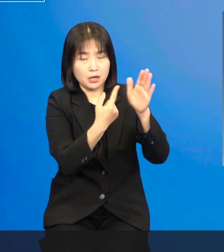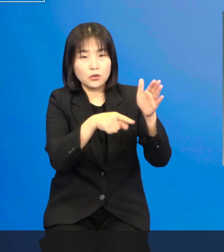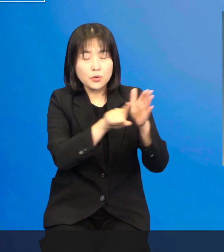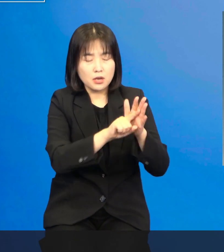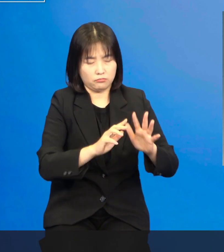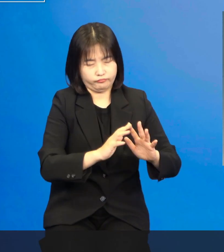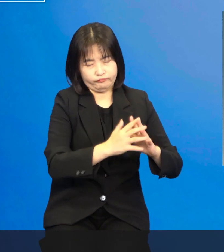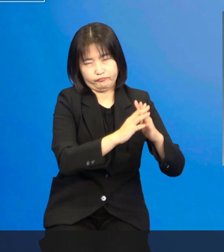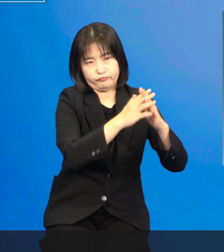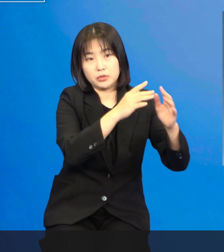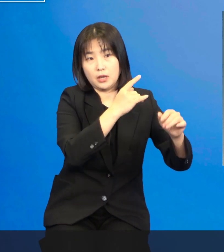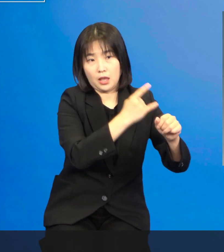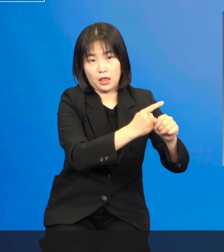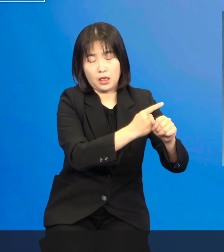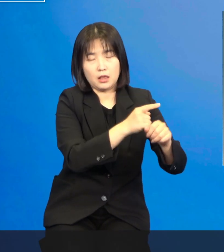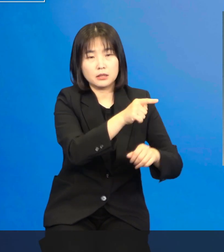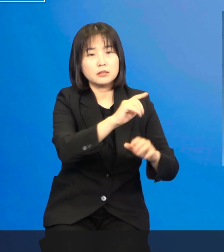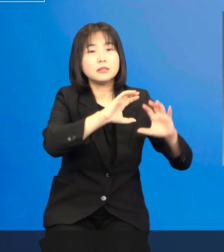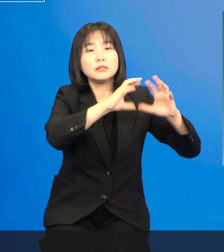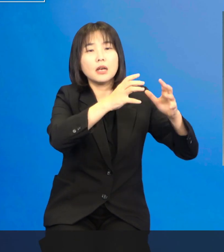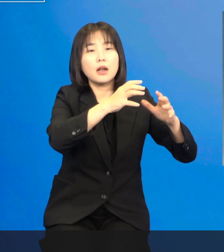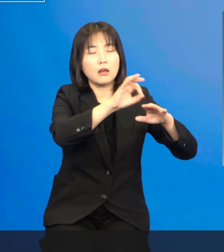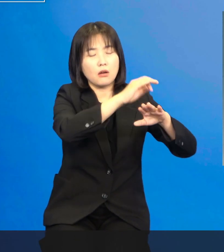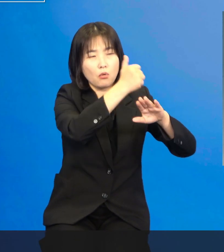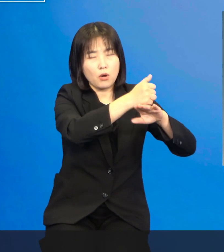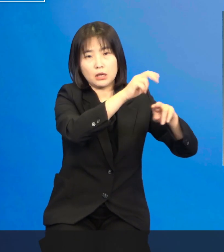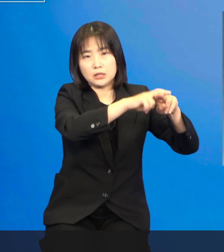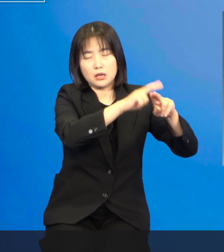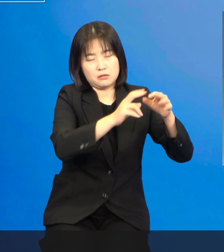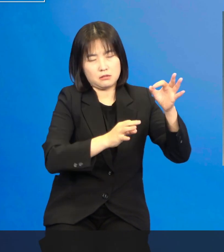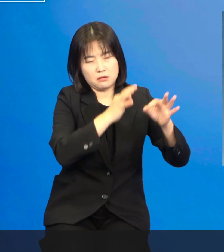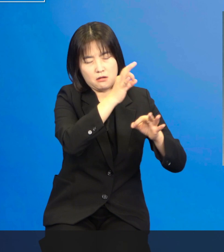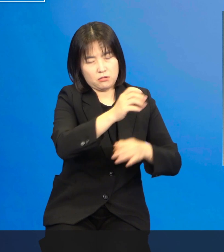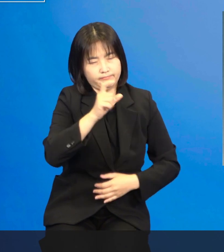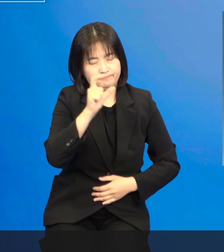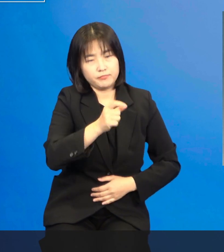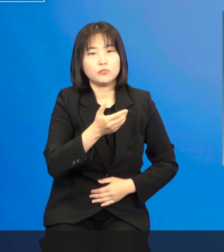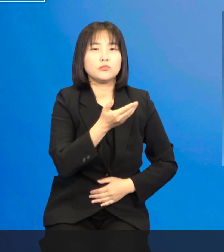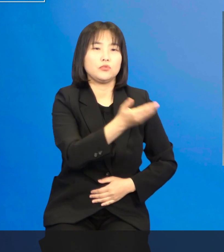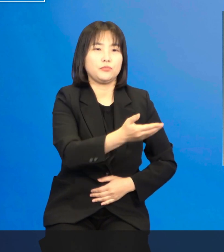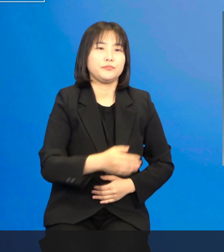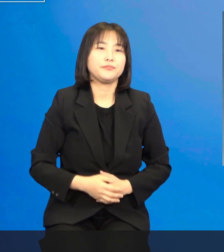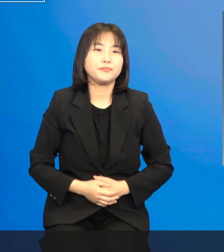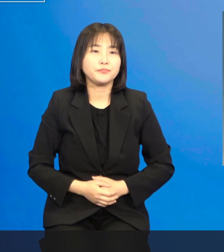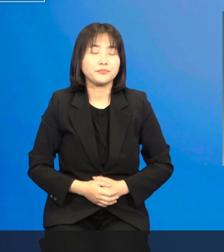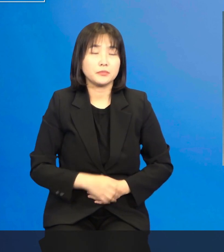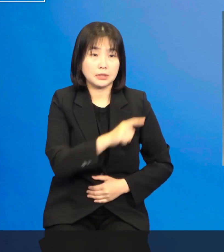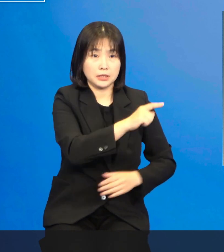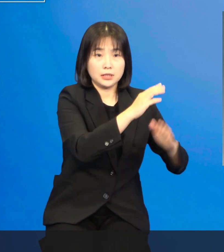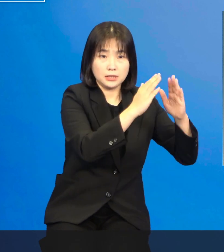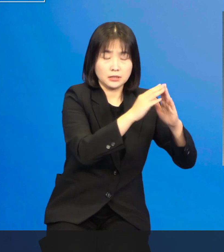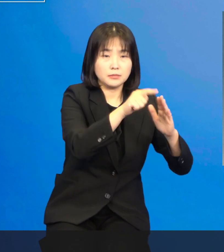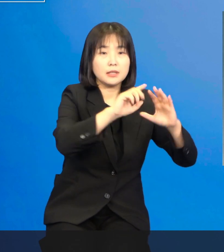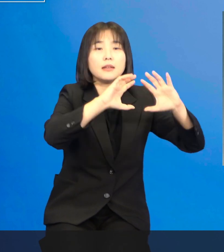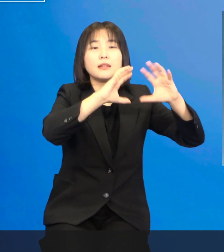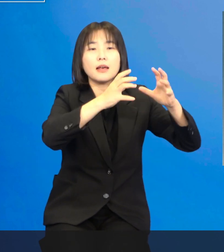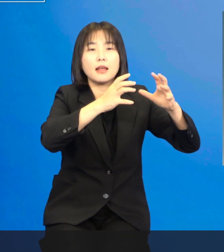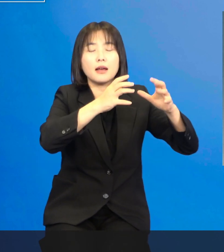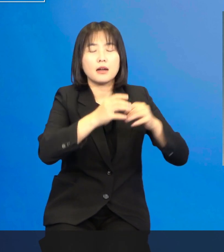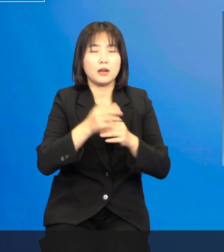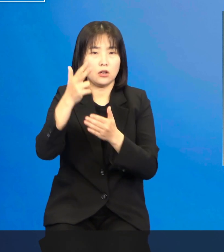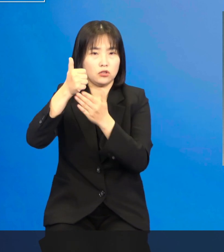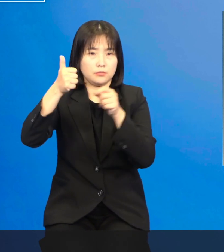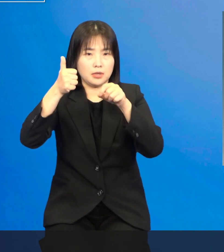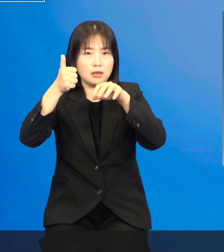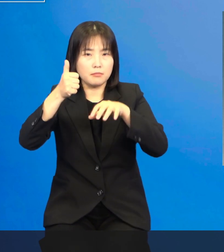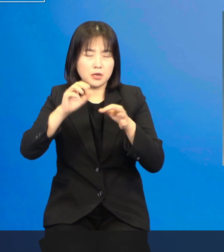것이며 나는 그의 나라의 왕위를 영원토록 튼튼하게 하여 주겠다. 내 집과 내